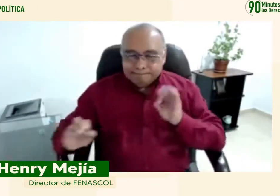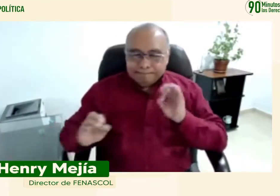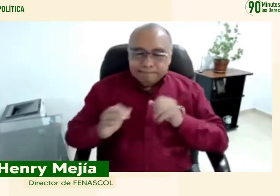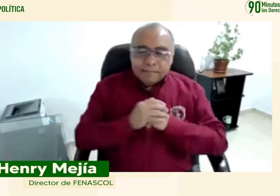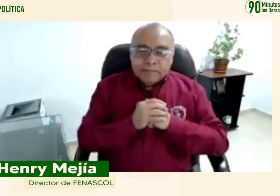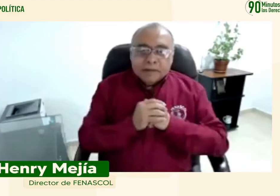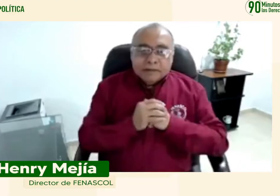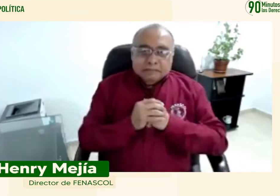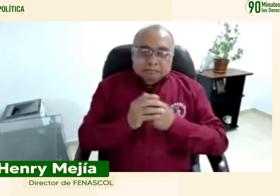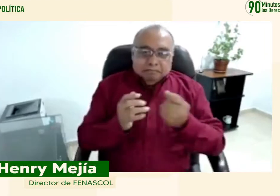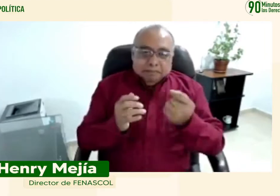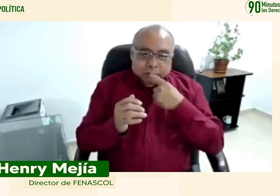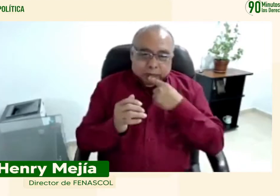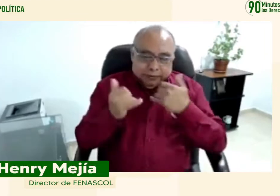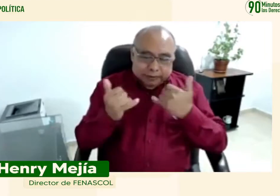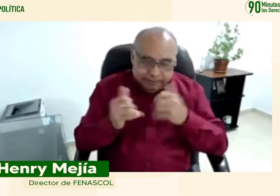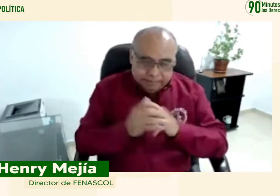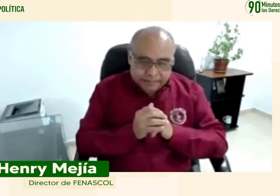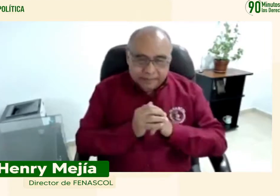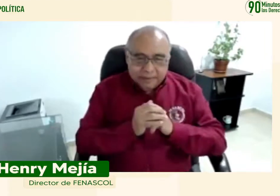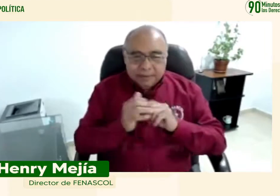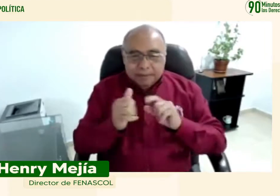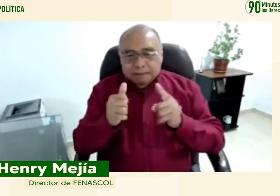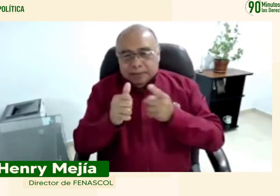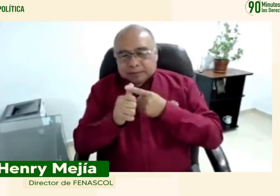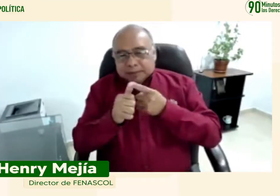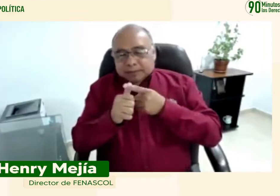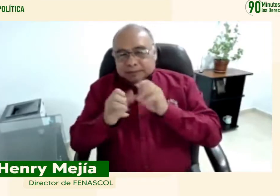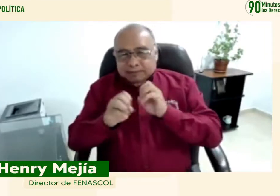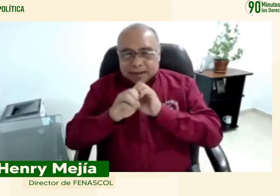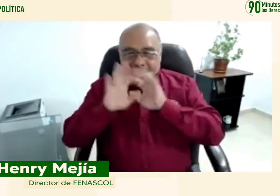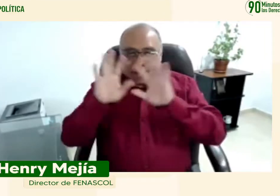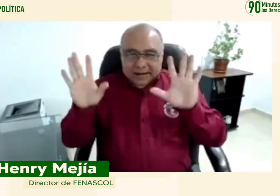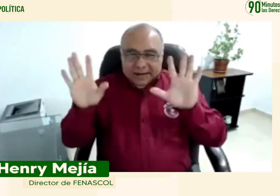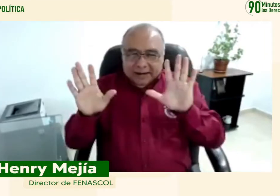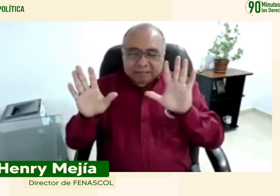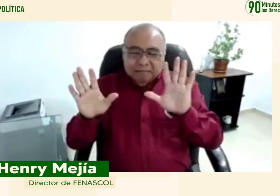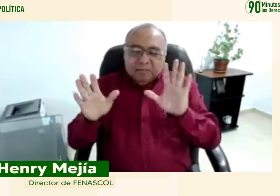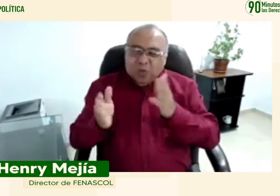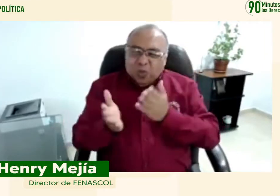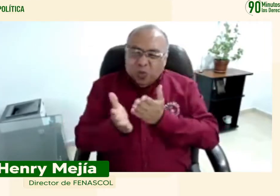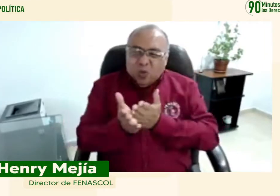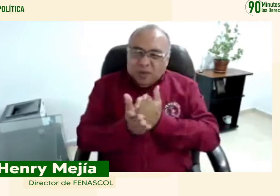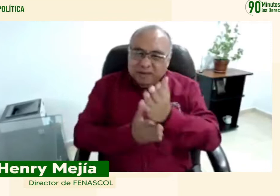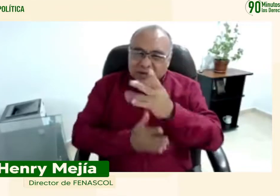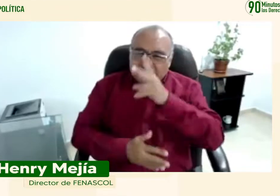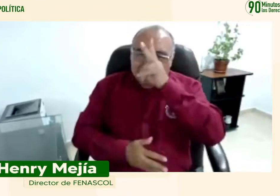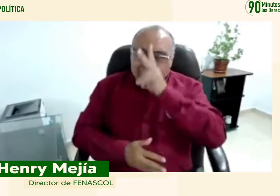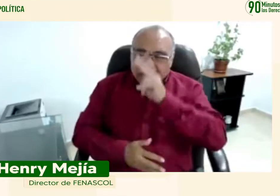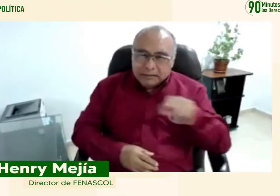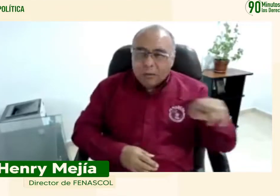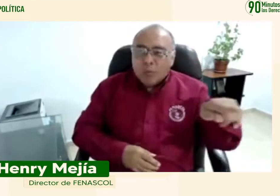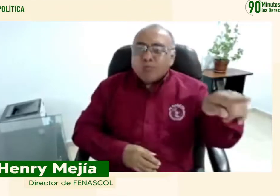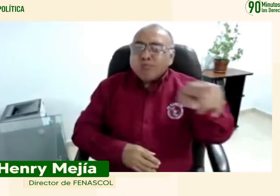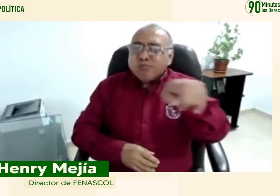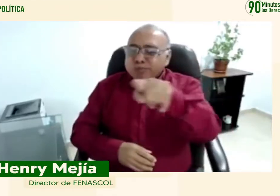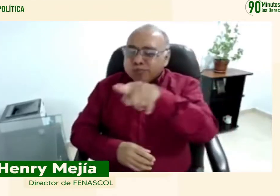bueno muchísimas gracias con la pregunta primero quiero dejar una claridad porque parece que